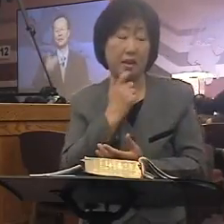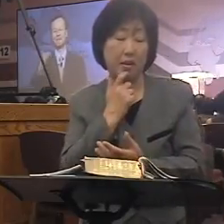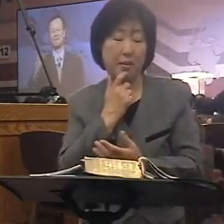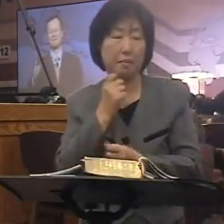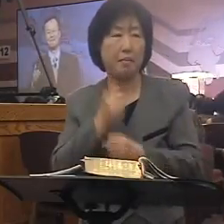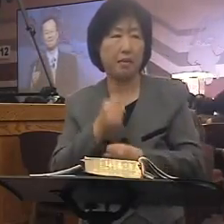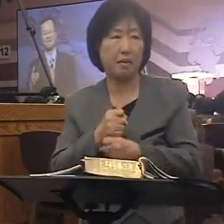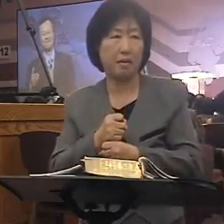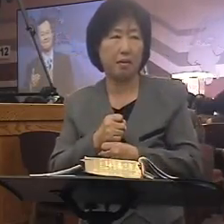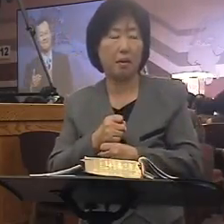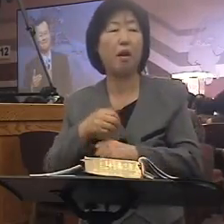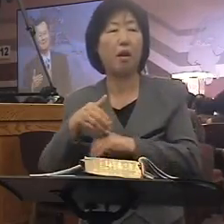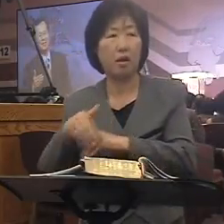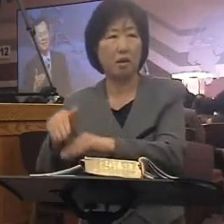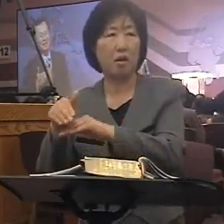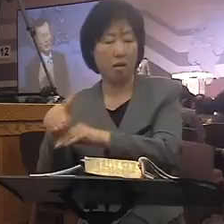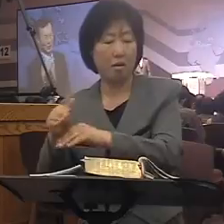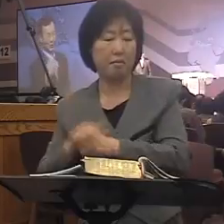만들어 가세요.